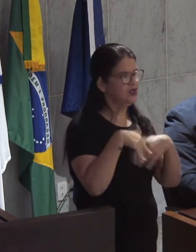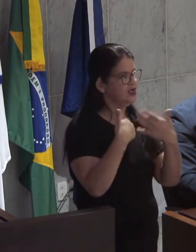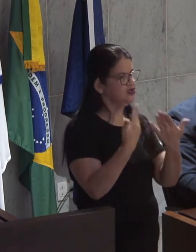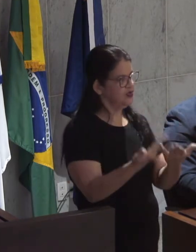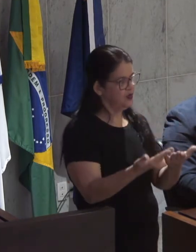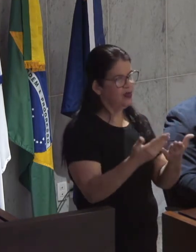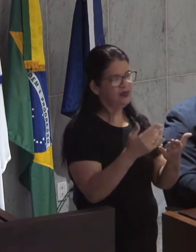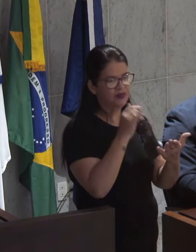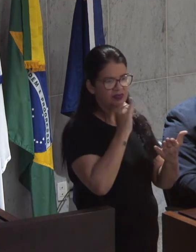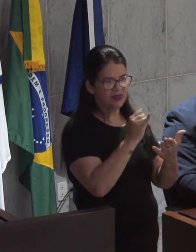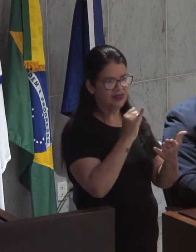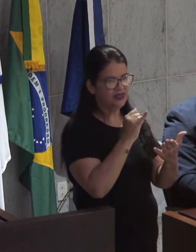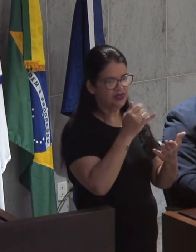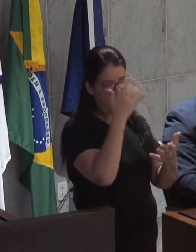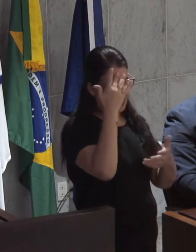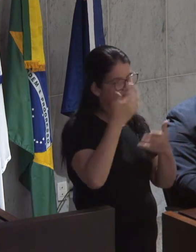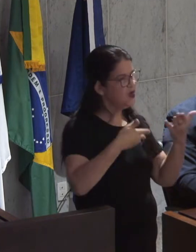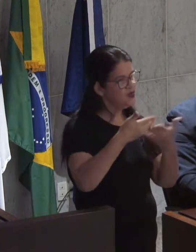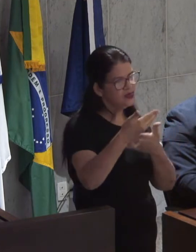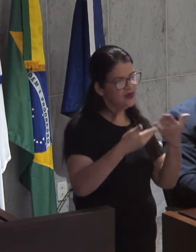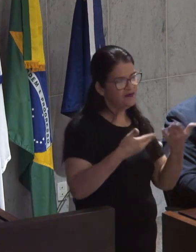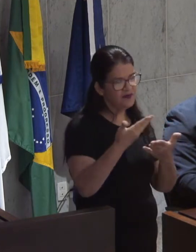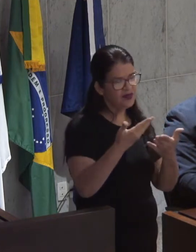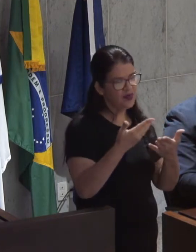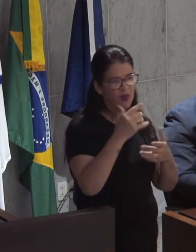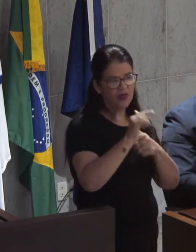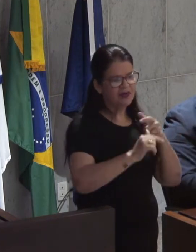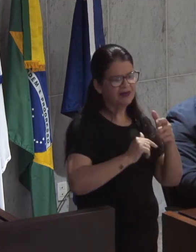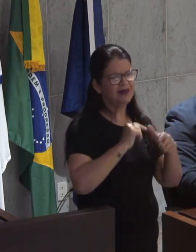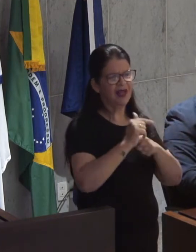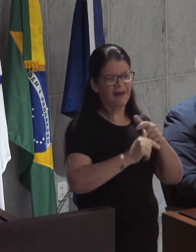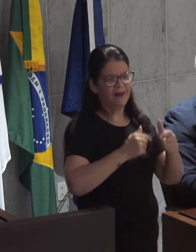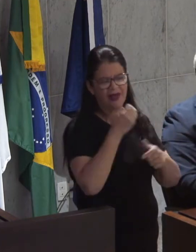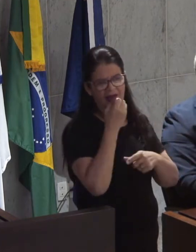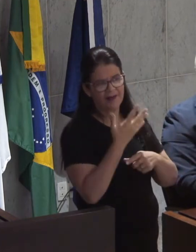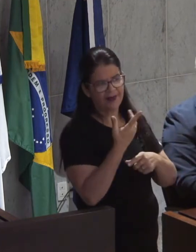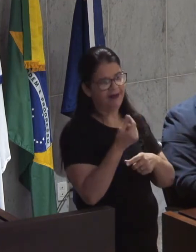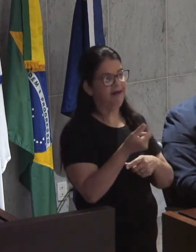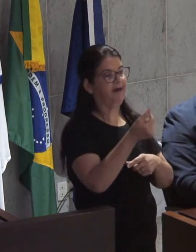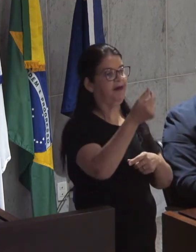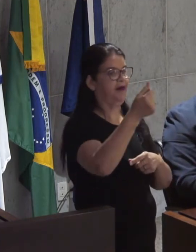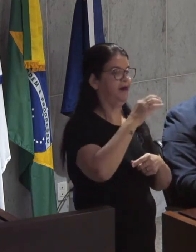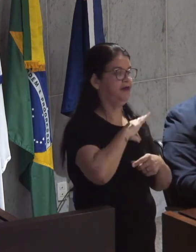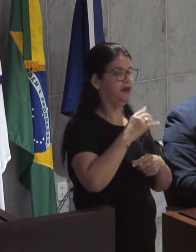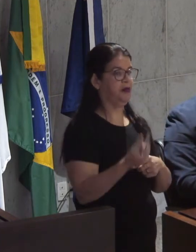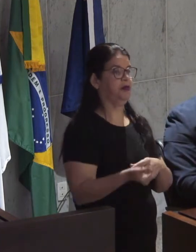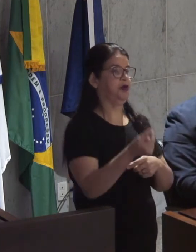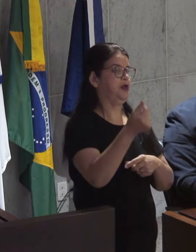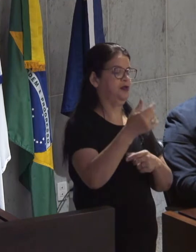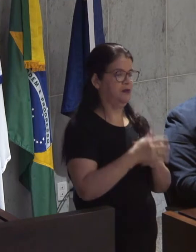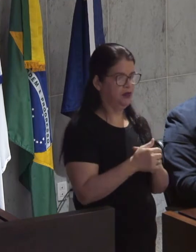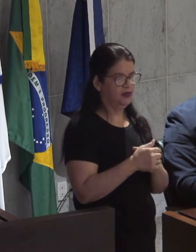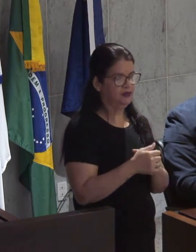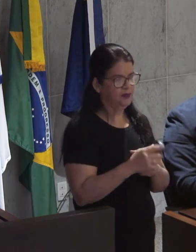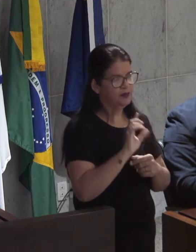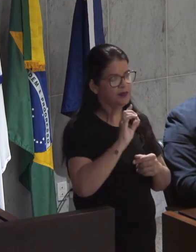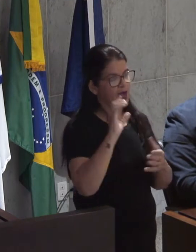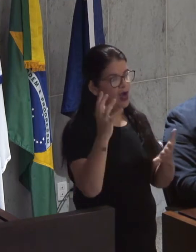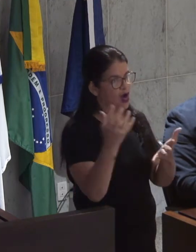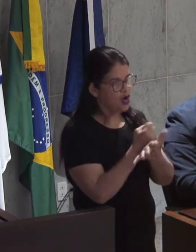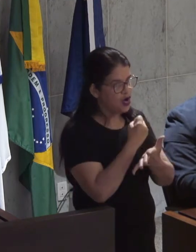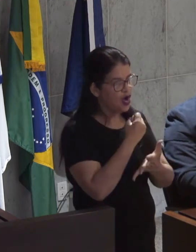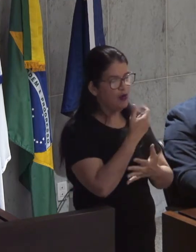diz que servidor não trabalha bem e ganha demais. Passado o golpe